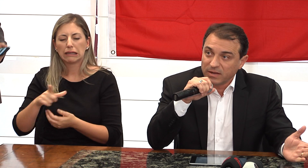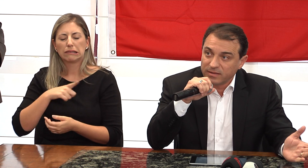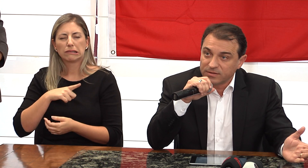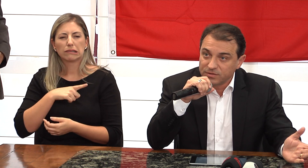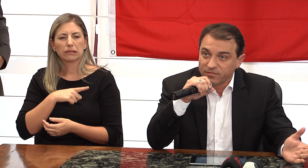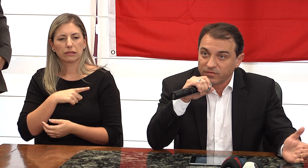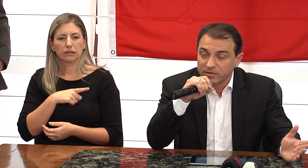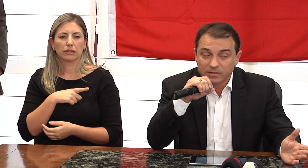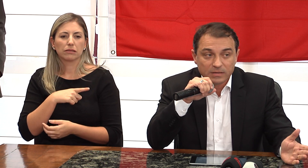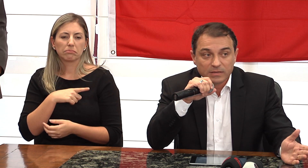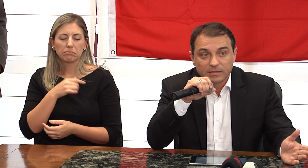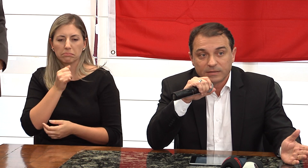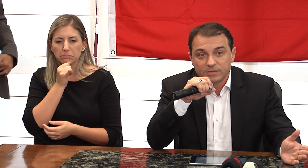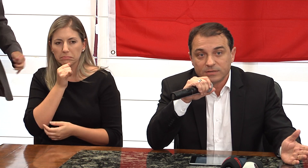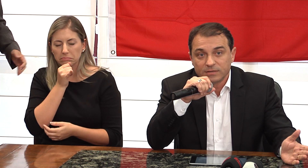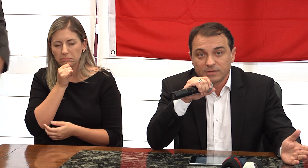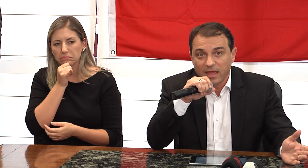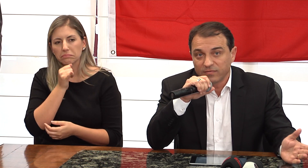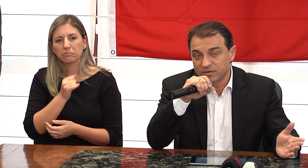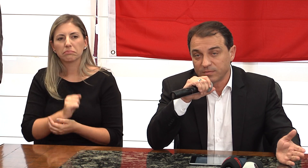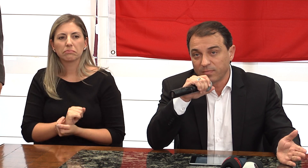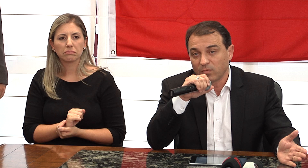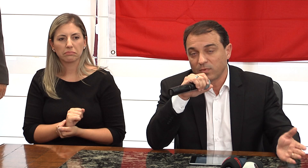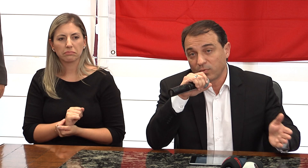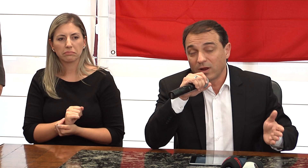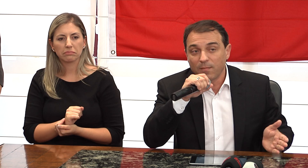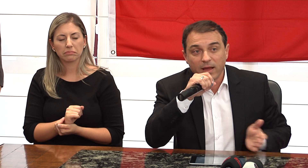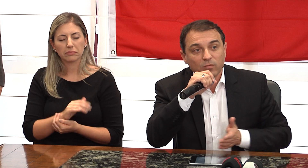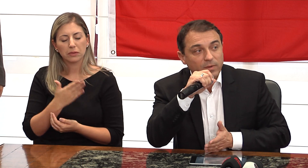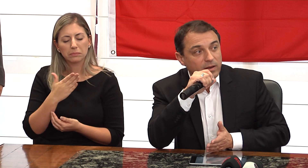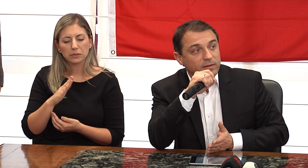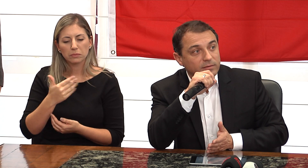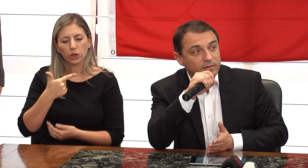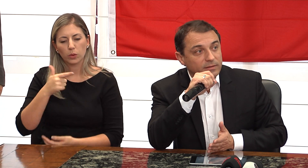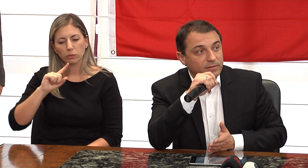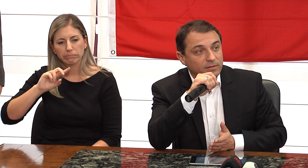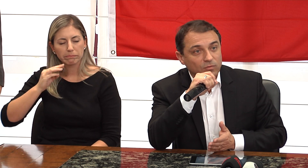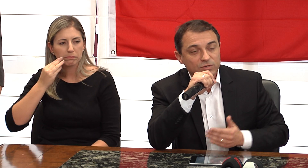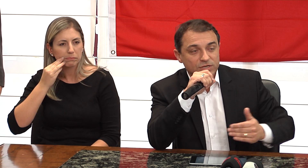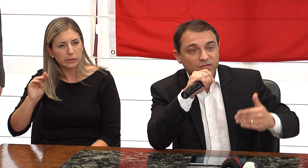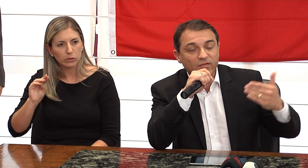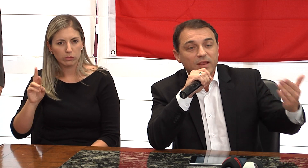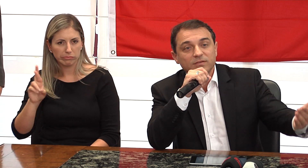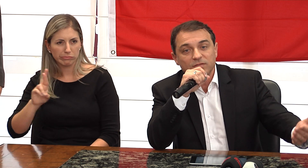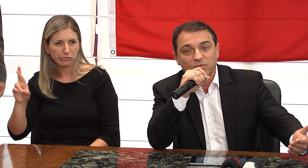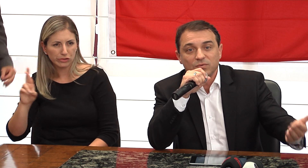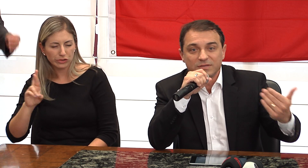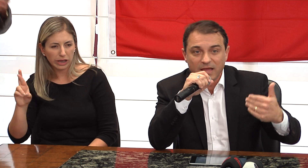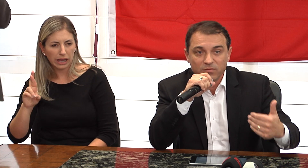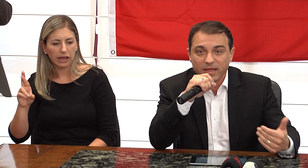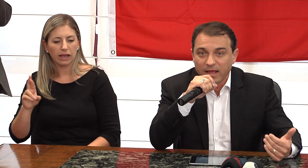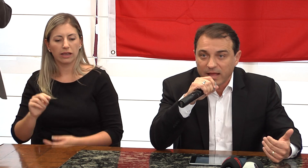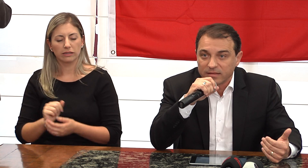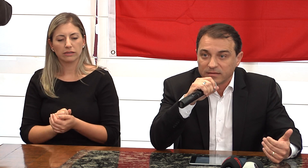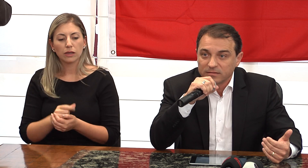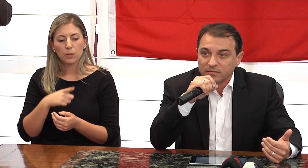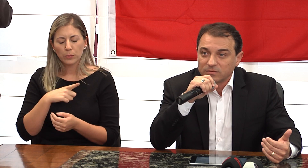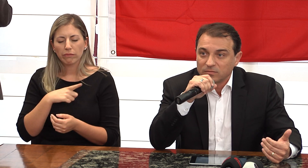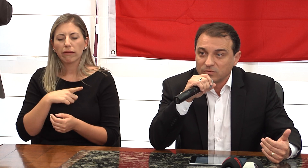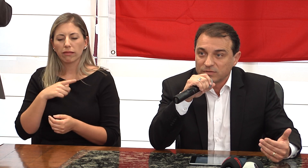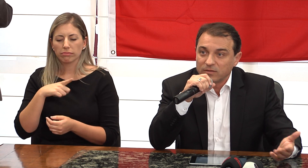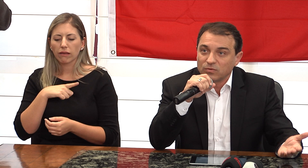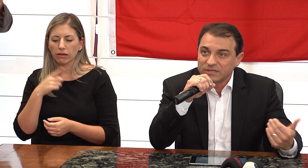nossa expectativa de déficit programado para, ou seja, a diferença entre o que o Estado